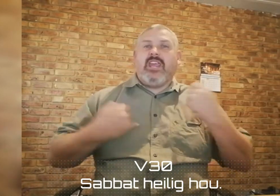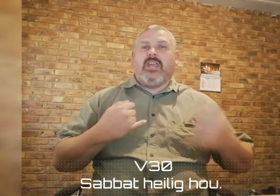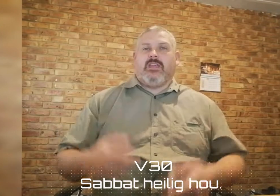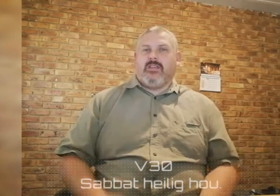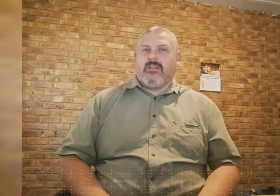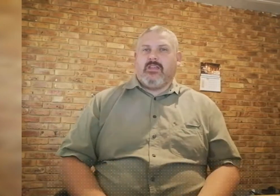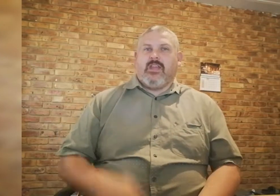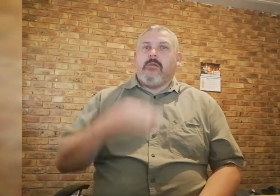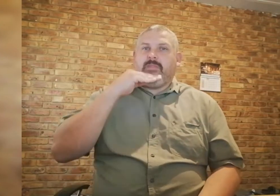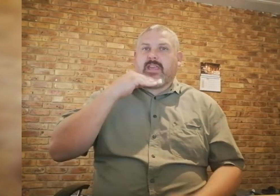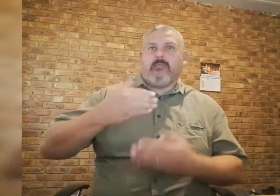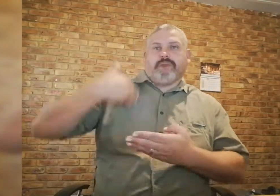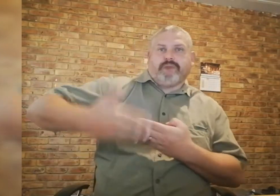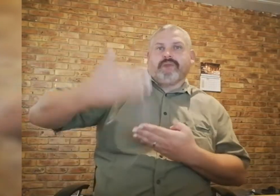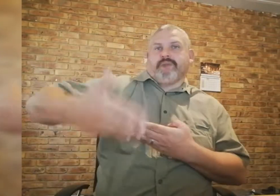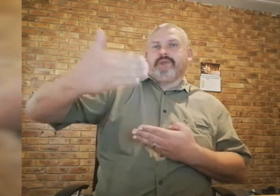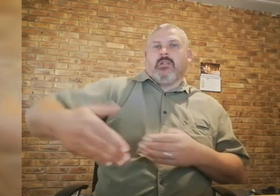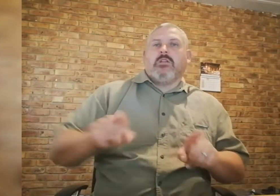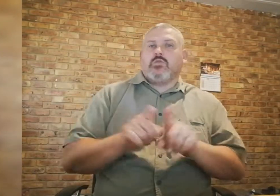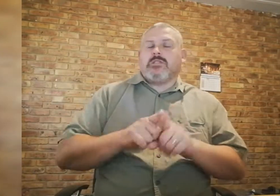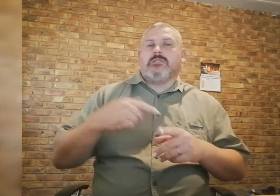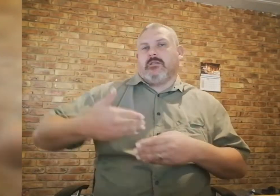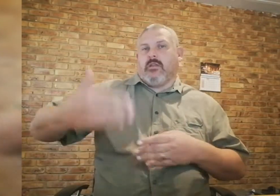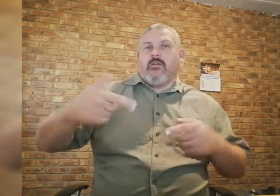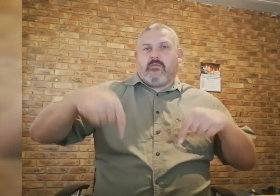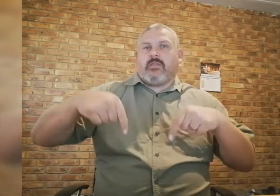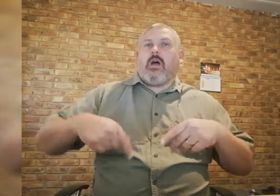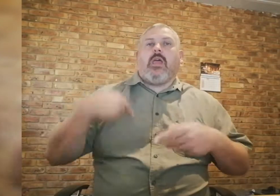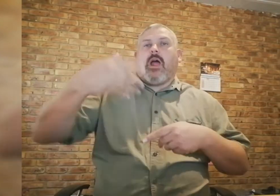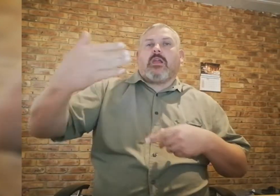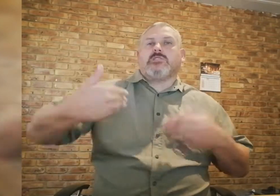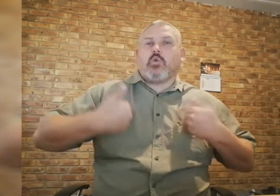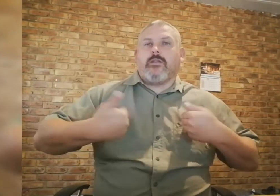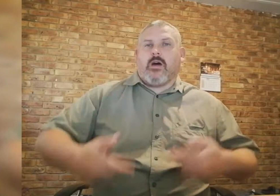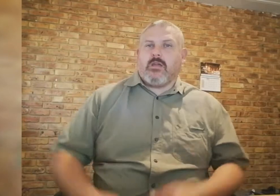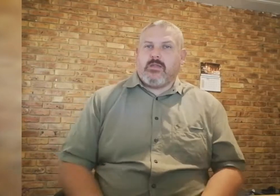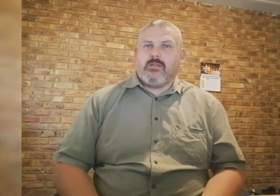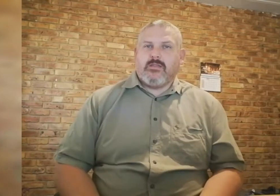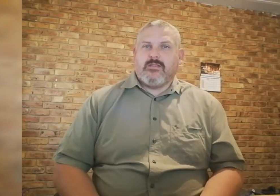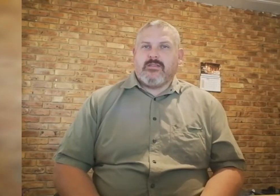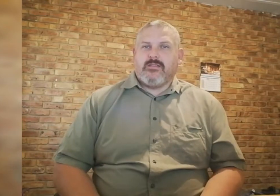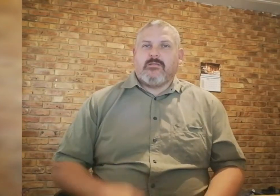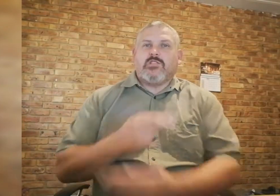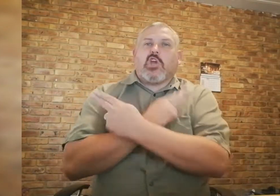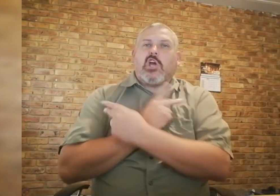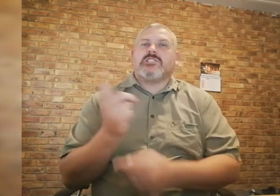vier teken, soos vandag, elke sondag, soos die